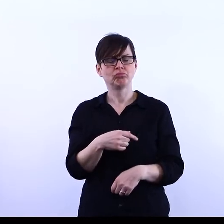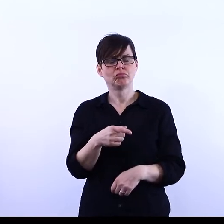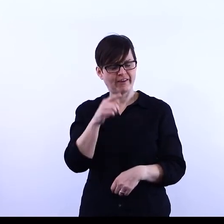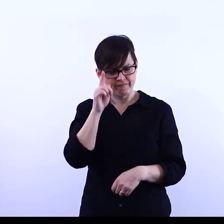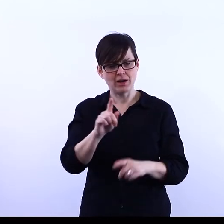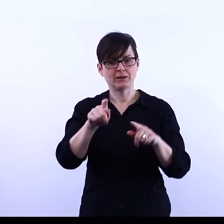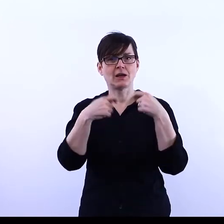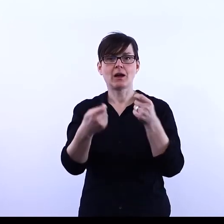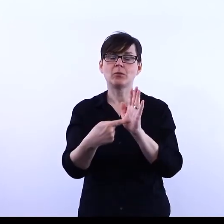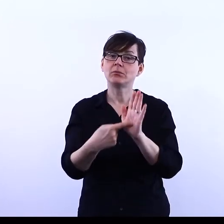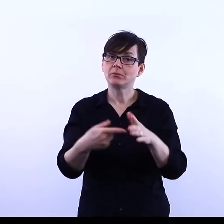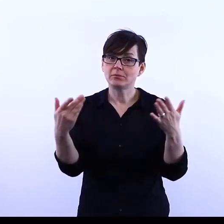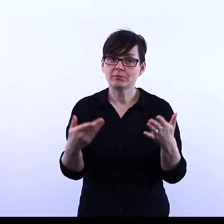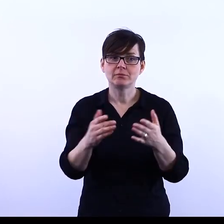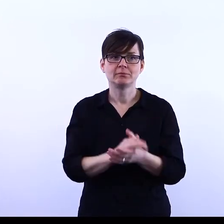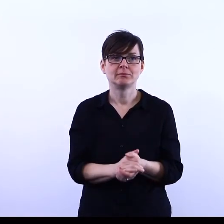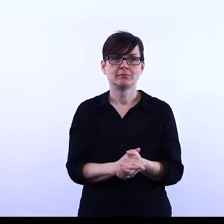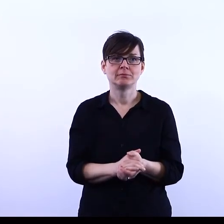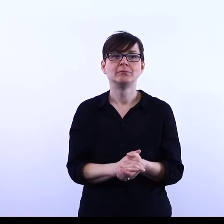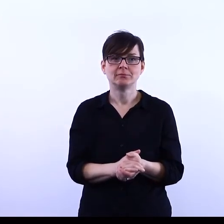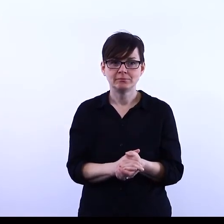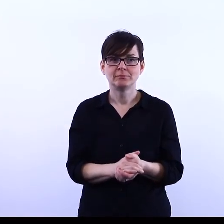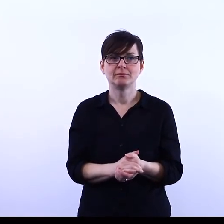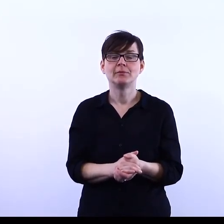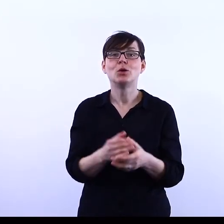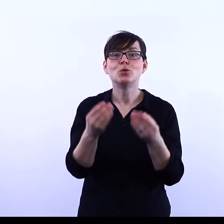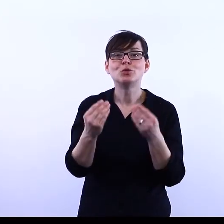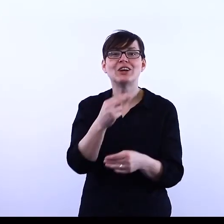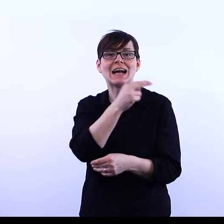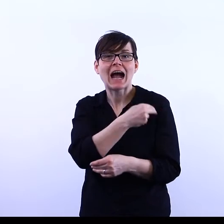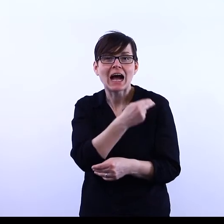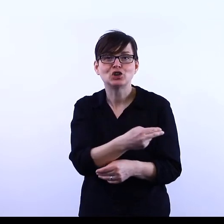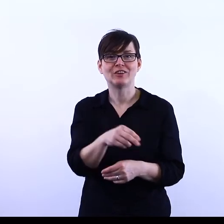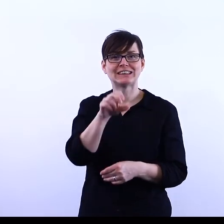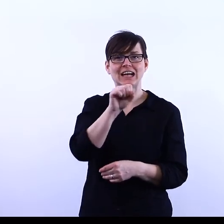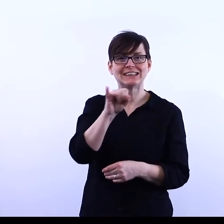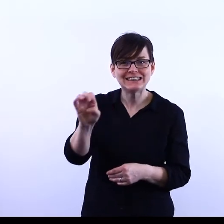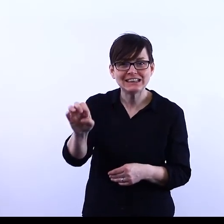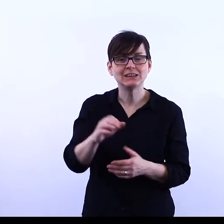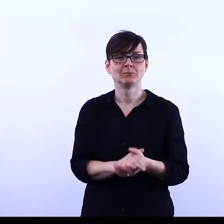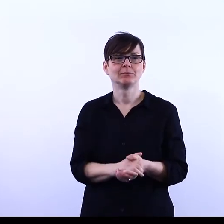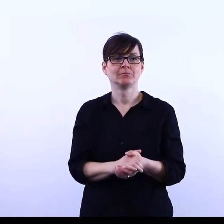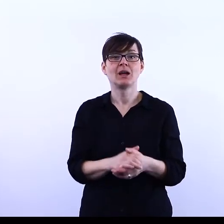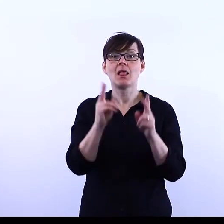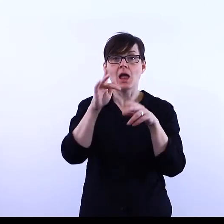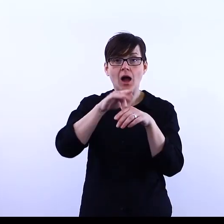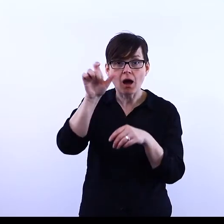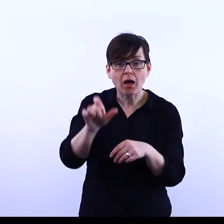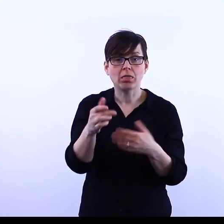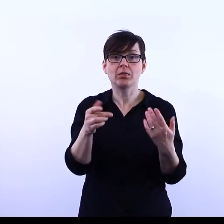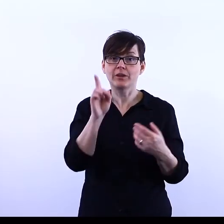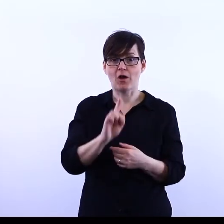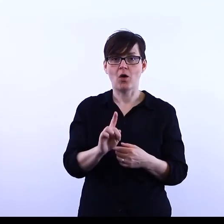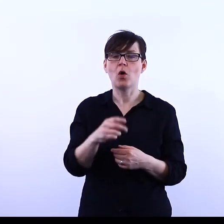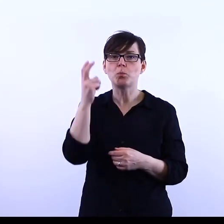und übersetzt systematisch die Krankenschwester, die Lehrerin mit weiblichen Personalpronomen und den